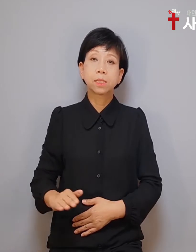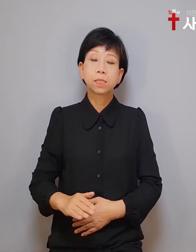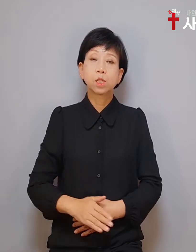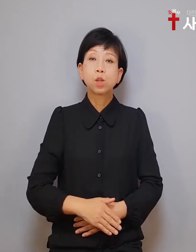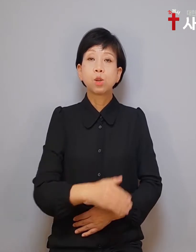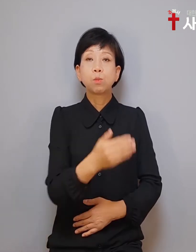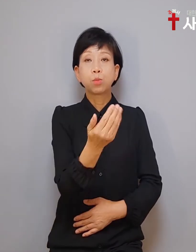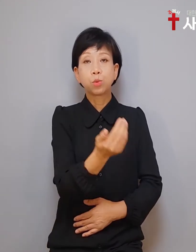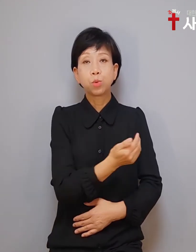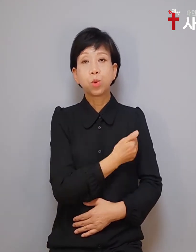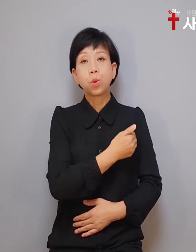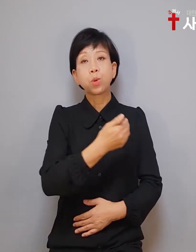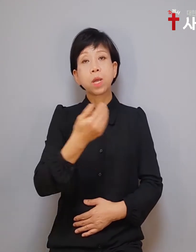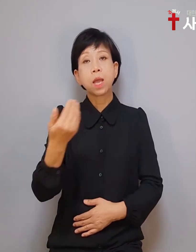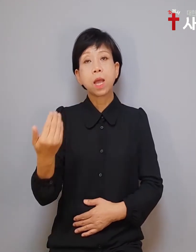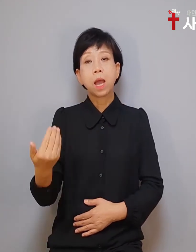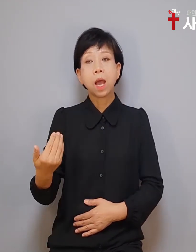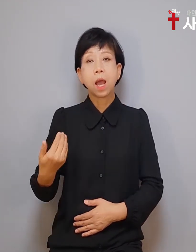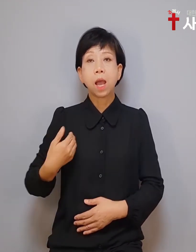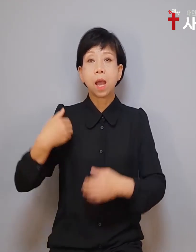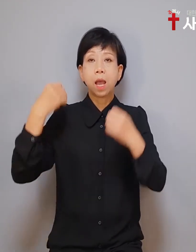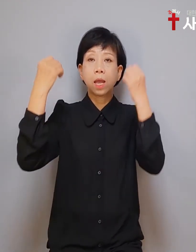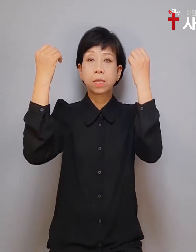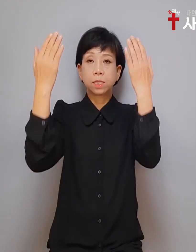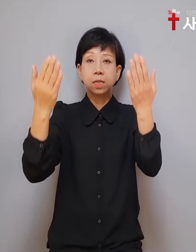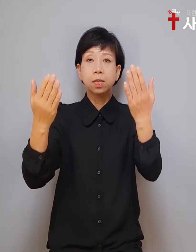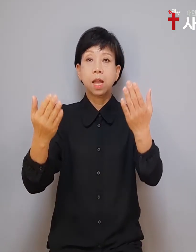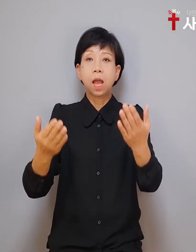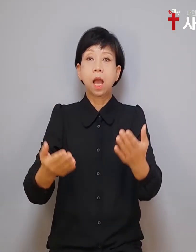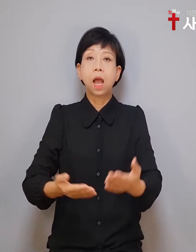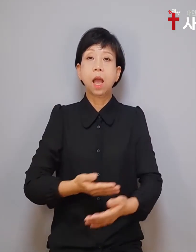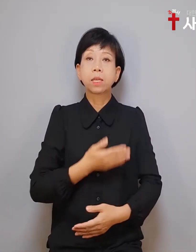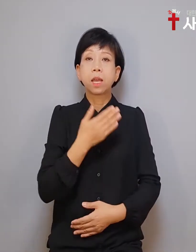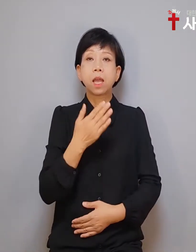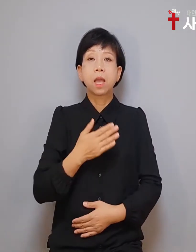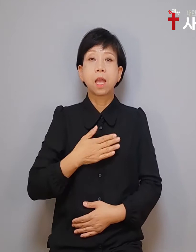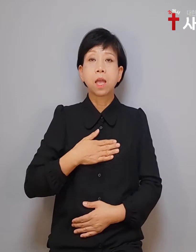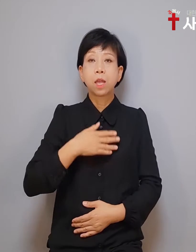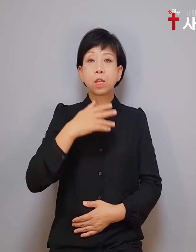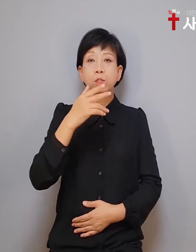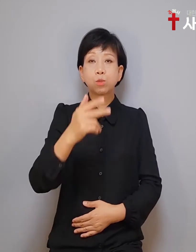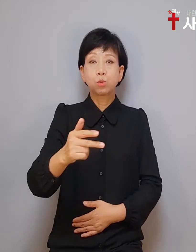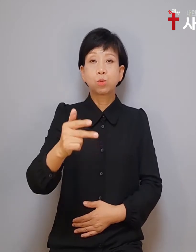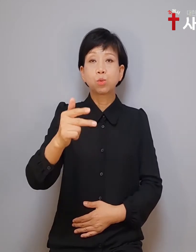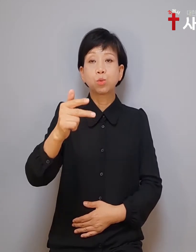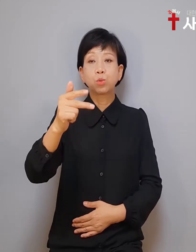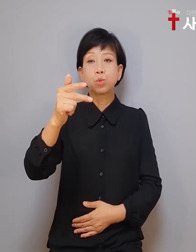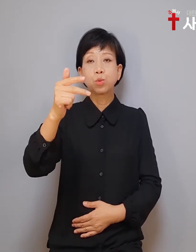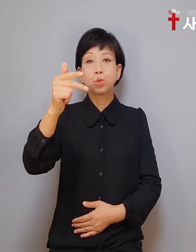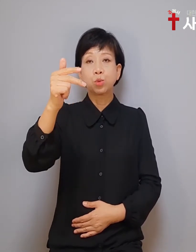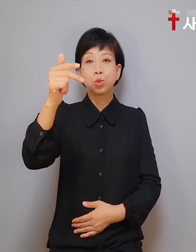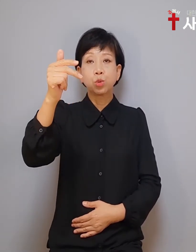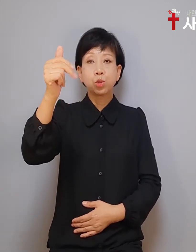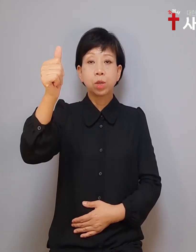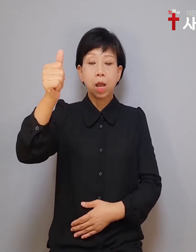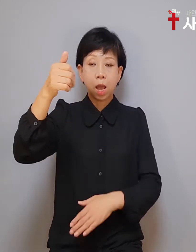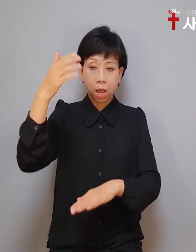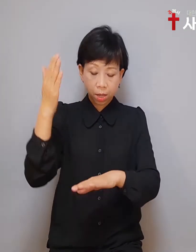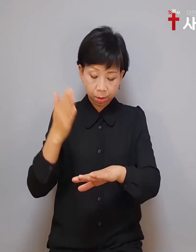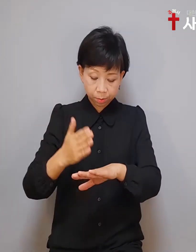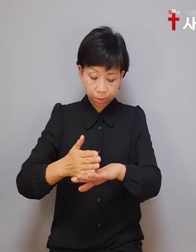우리를 부욕해 하신 나의 주